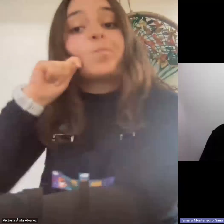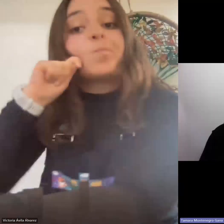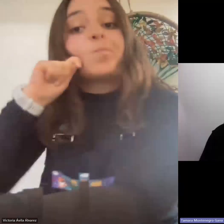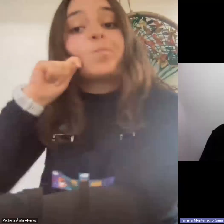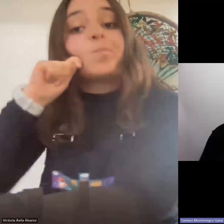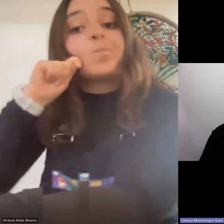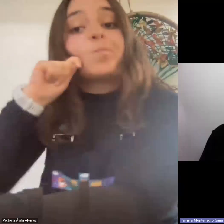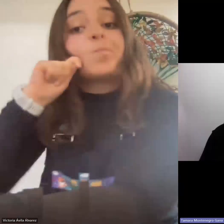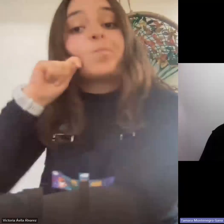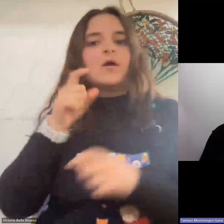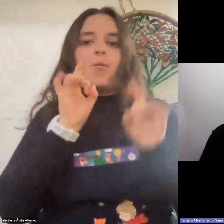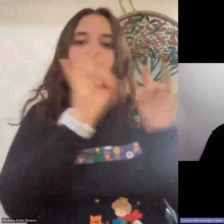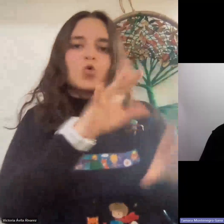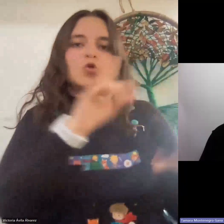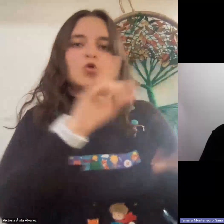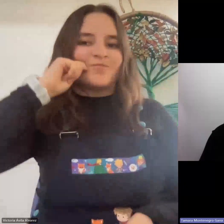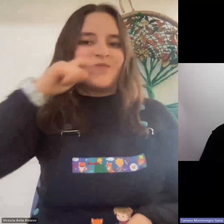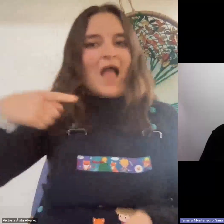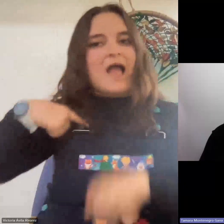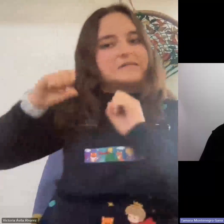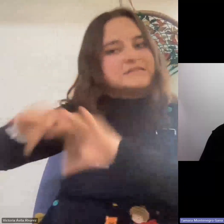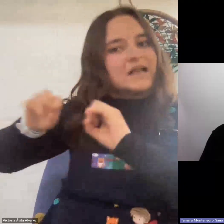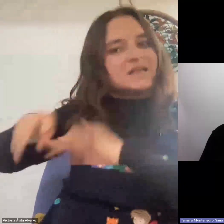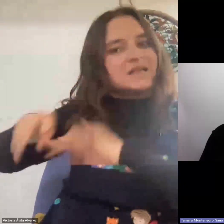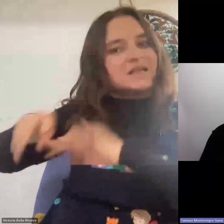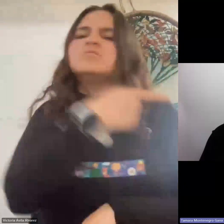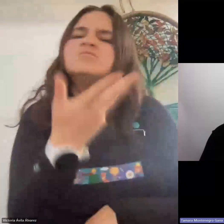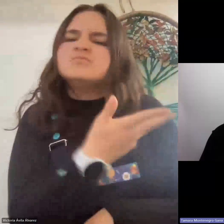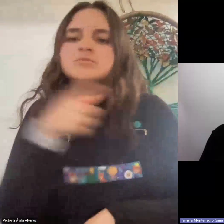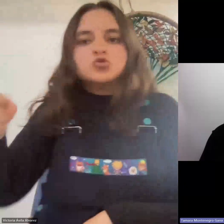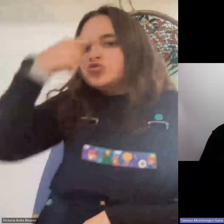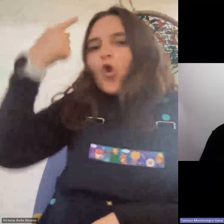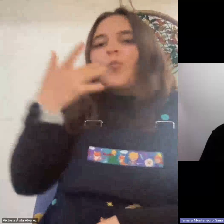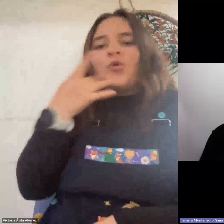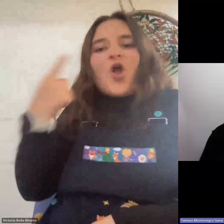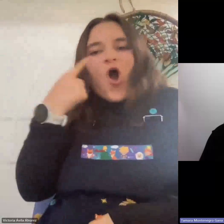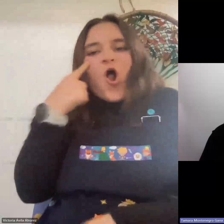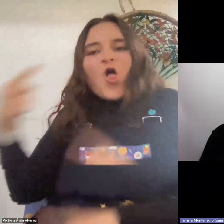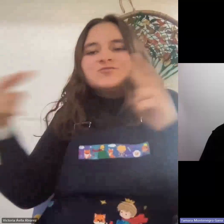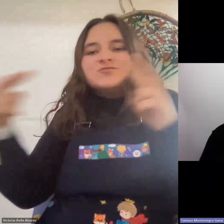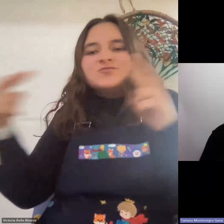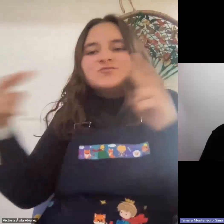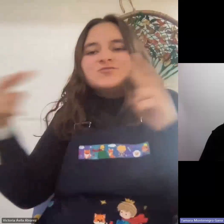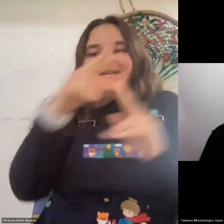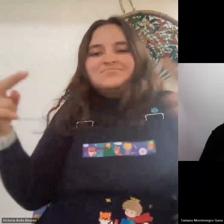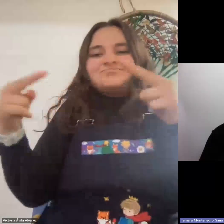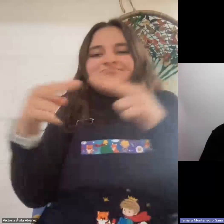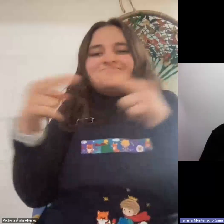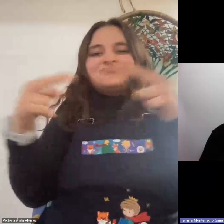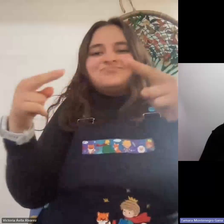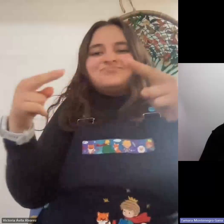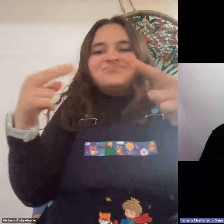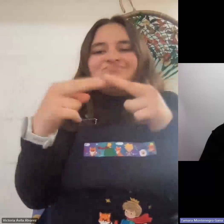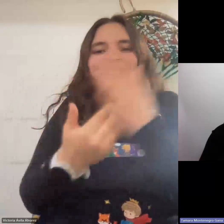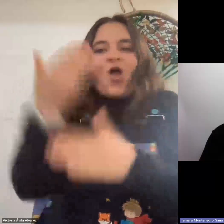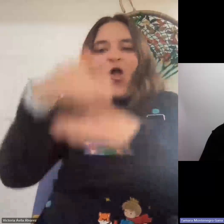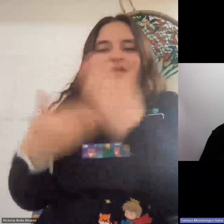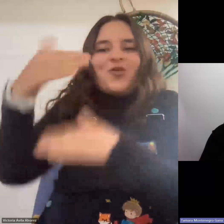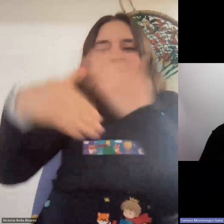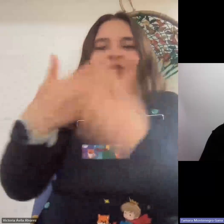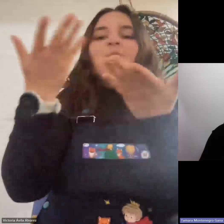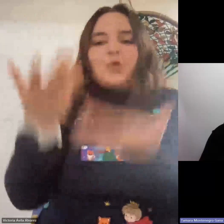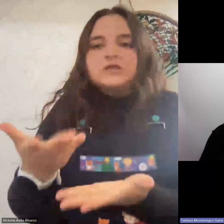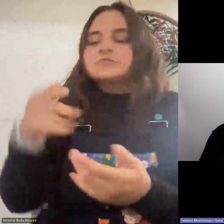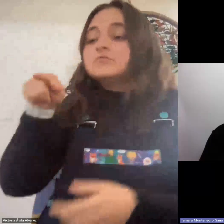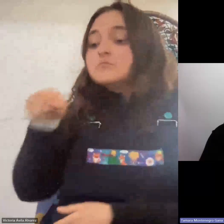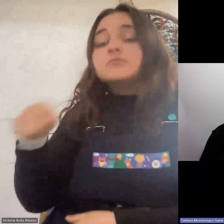la foto de cada uno de los profesionales y preguntarles por el gesto, que le asignen un nombre en lengua de señas, porque así van a poder irlos